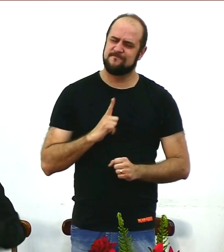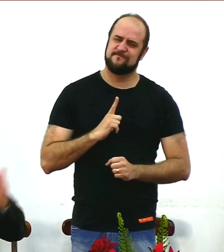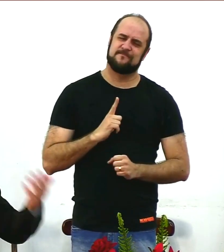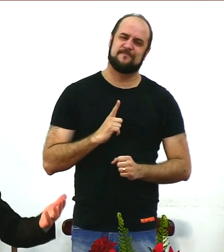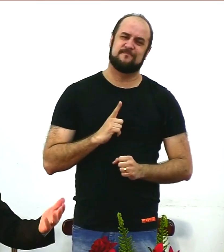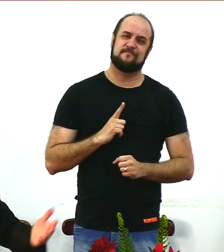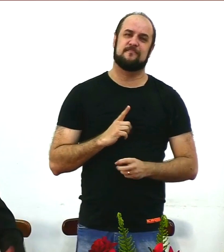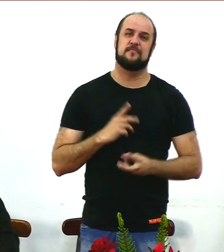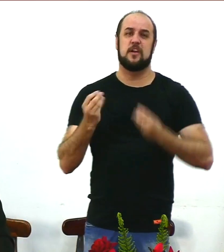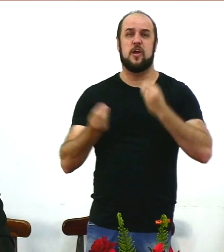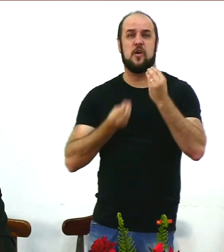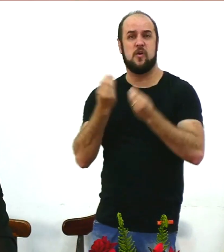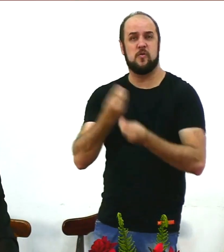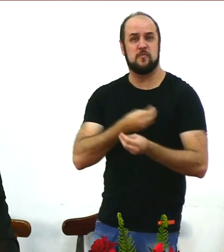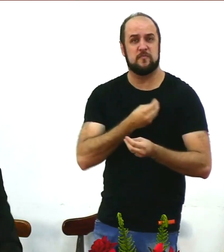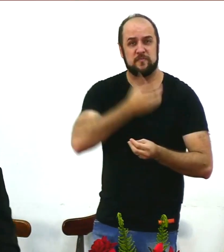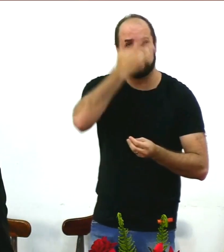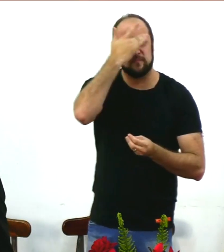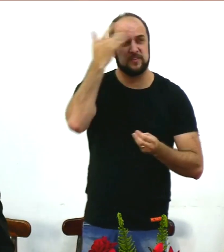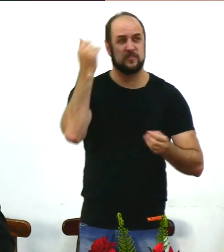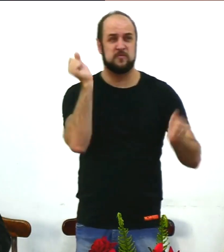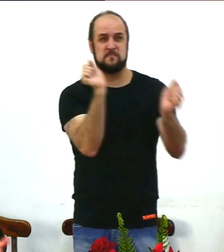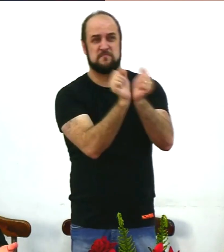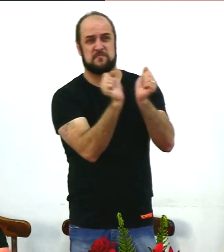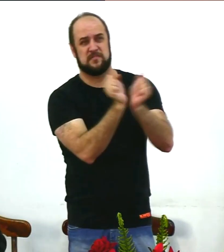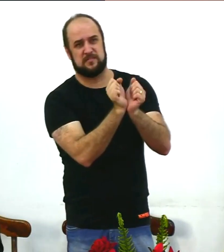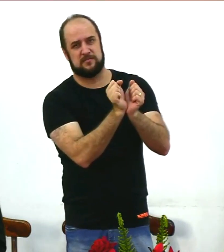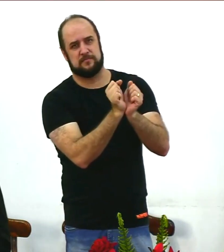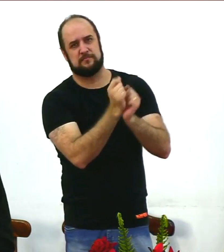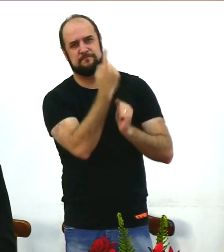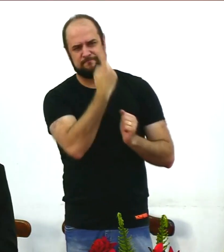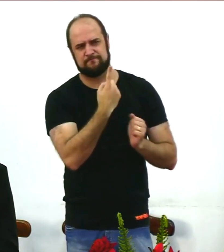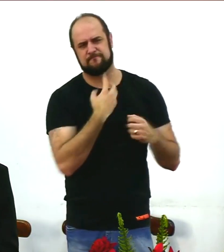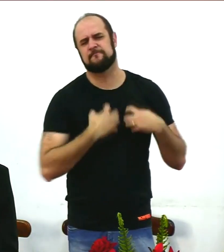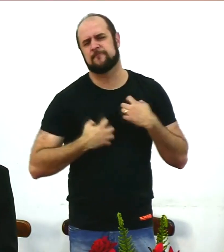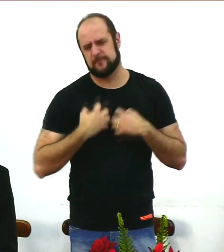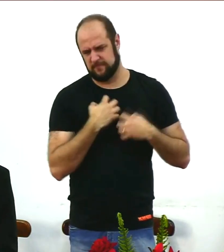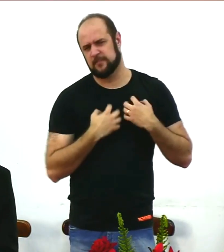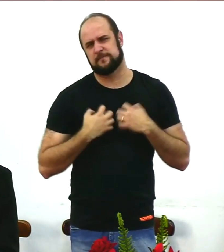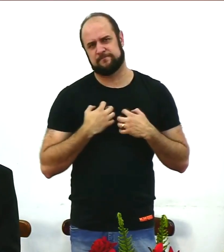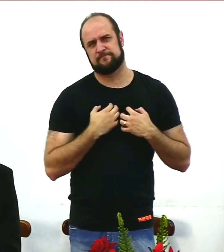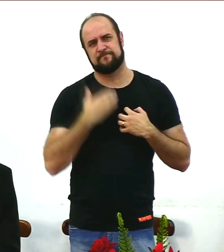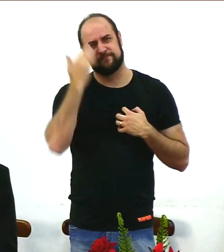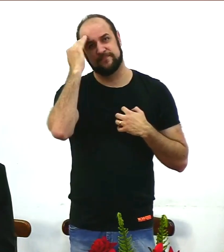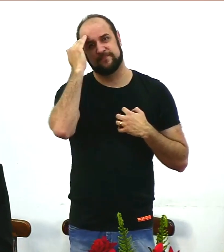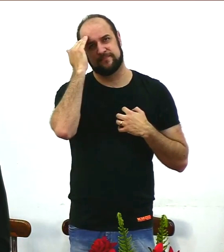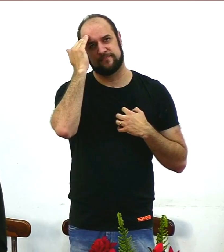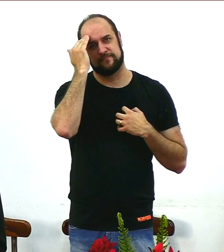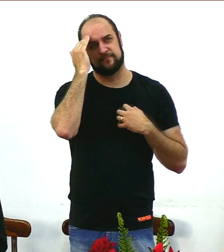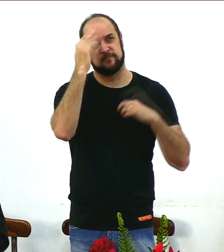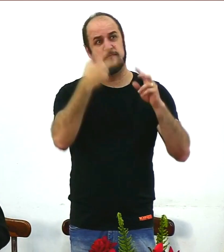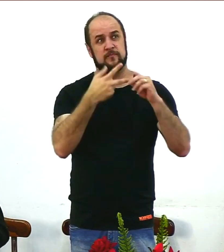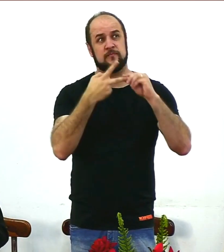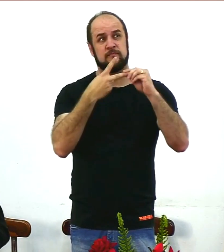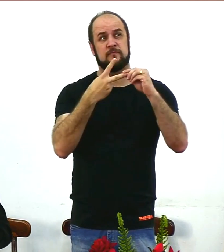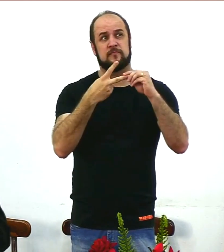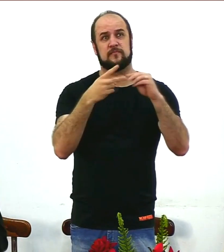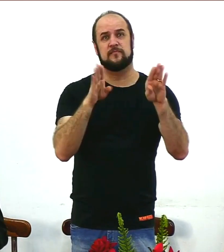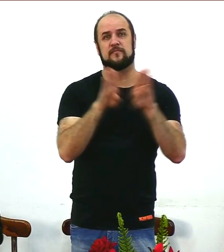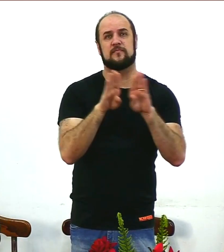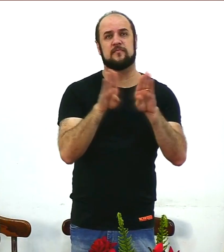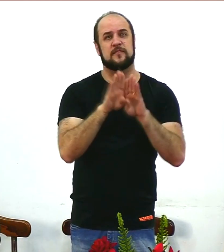vezes um exílio faz? Traz de volta os filhos perdidos, traz de volta porque